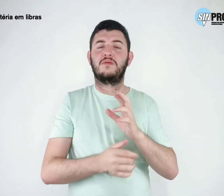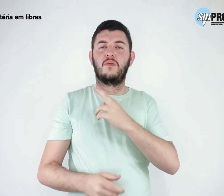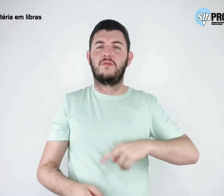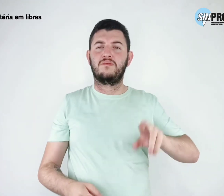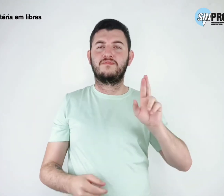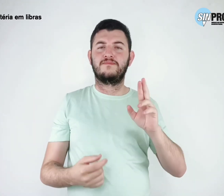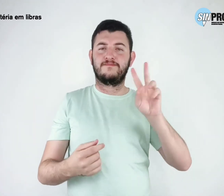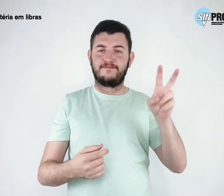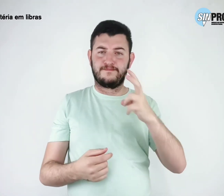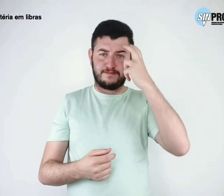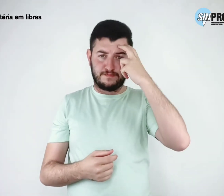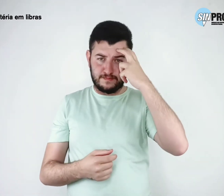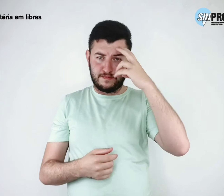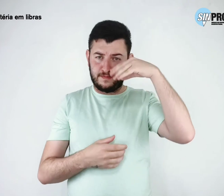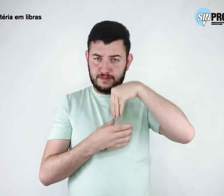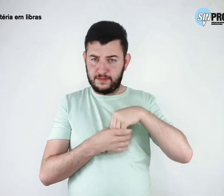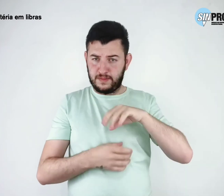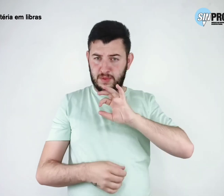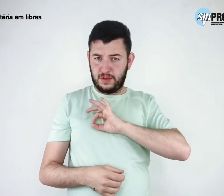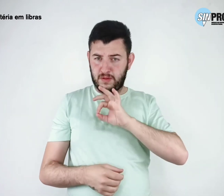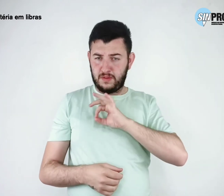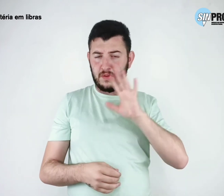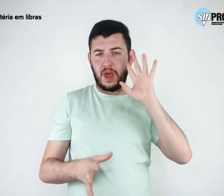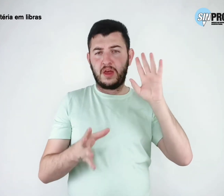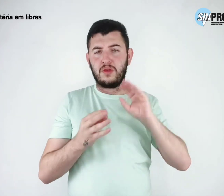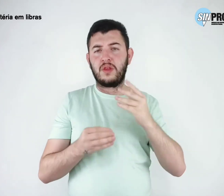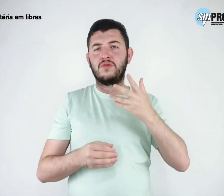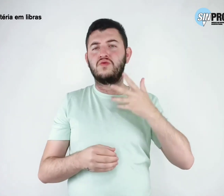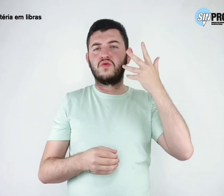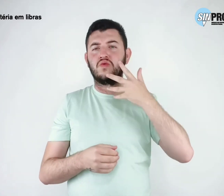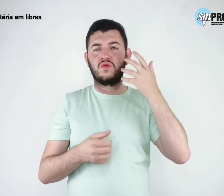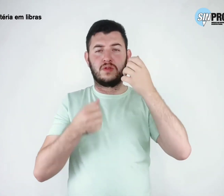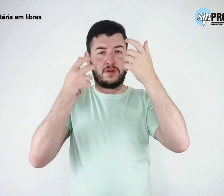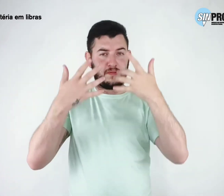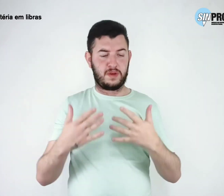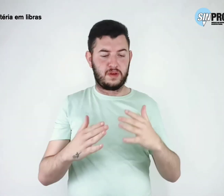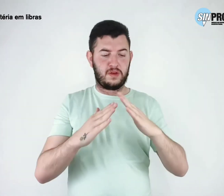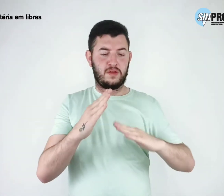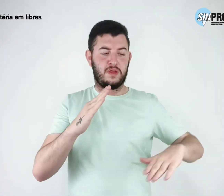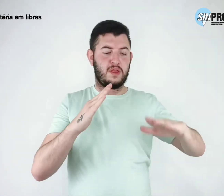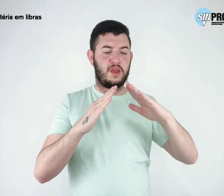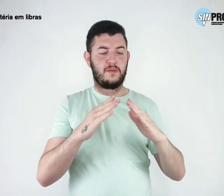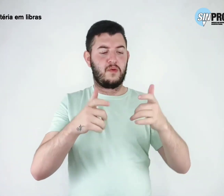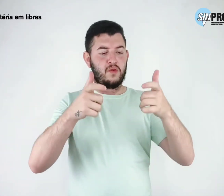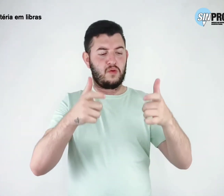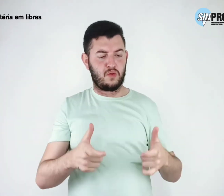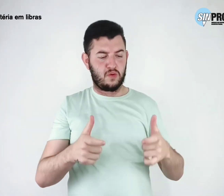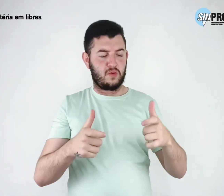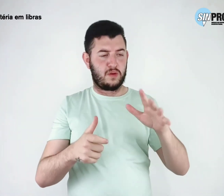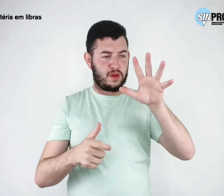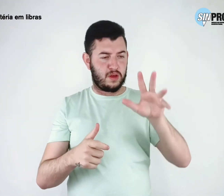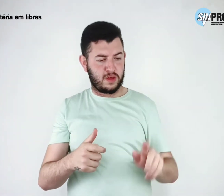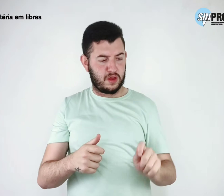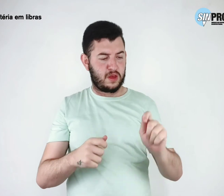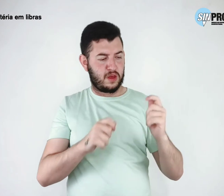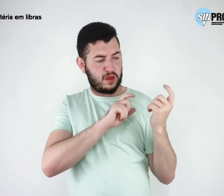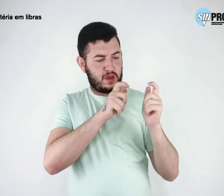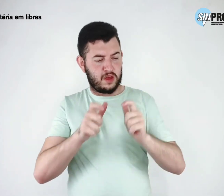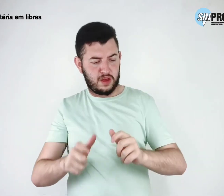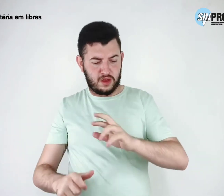que busca associar em seus discursos os templos afrotradicionais ao